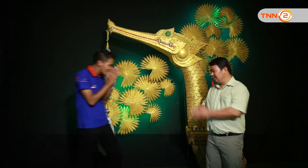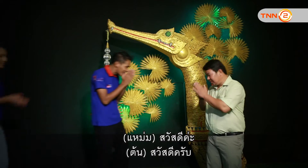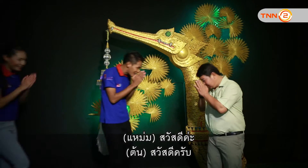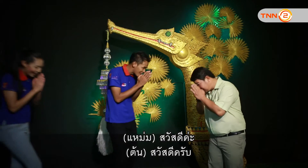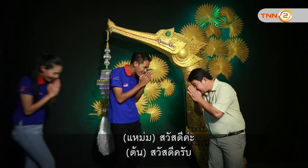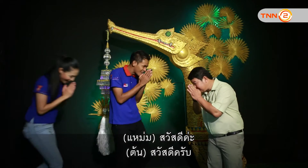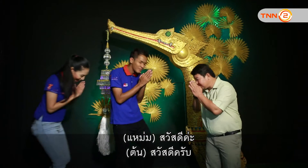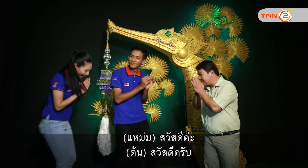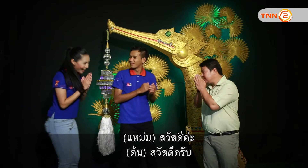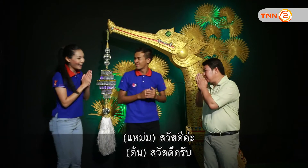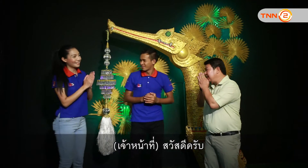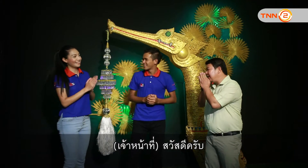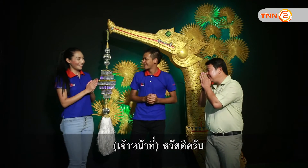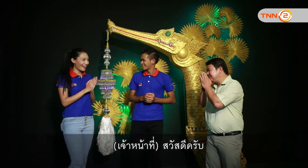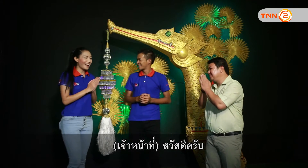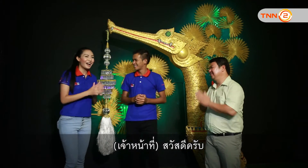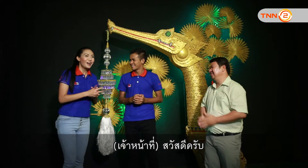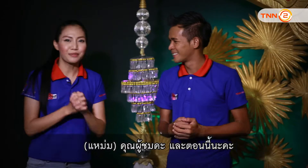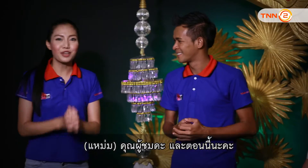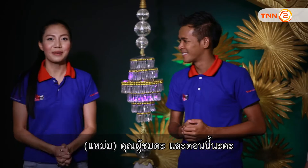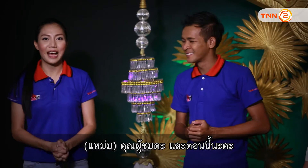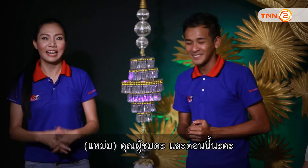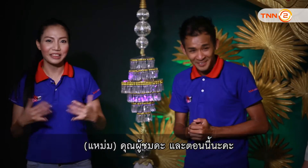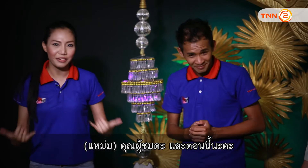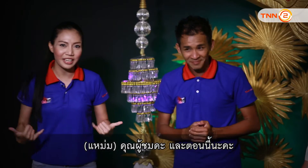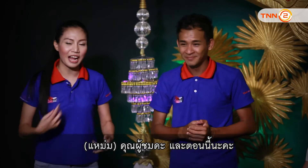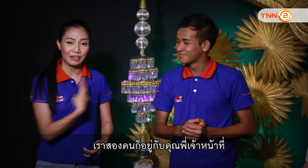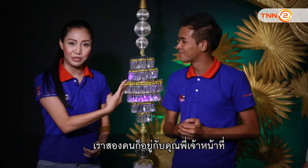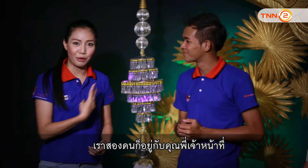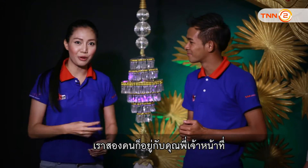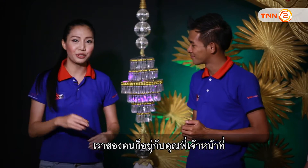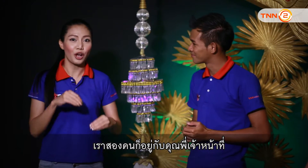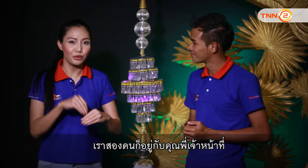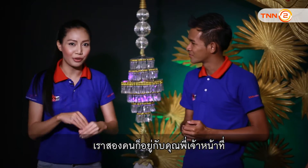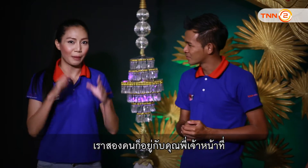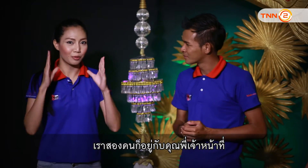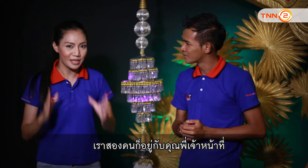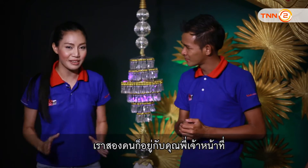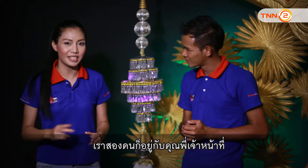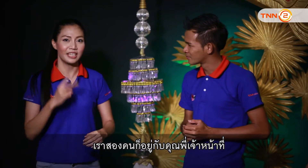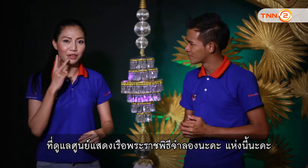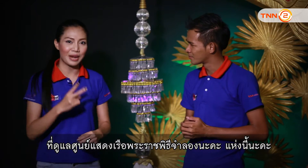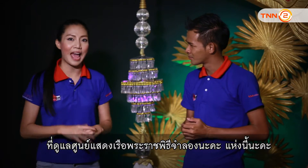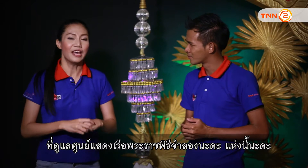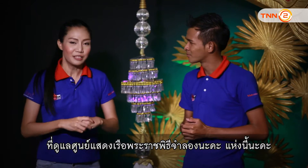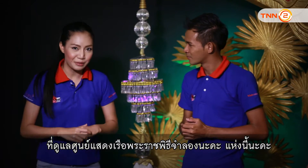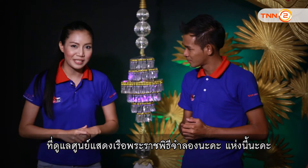สวัสดีค่ะ สวัสดีครับ ค่ะ คุณผู้ชมคะและตอนนี้นะคะเราสองคนก็อยู่กับคุณพี่เจ้าหน้าที่ที่ดูแลศูนย์แสด